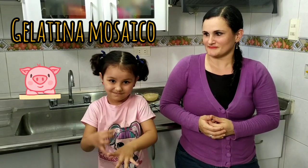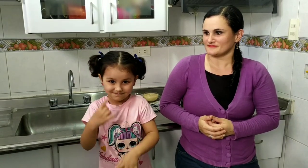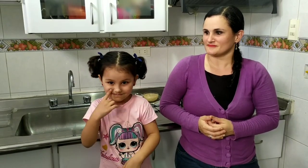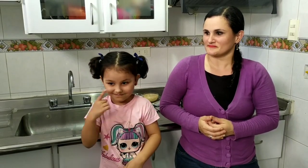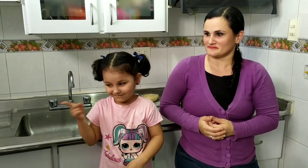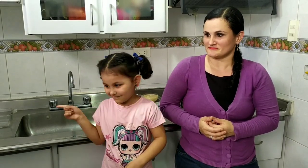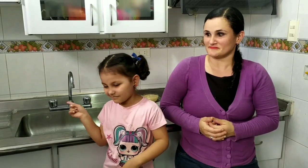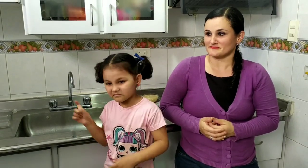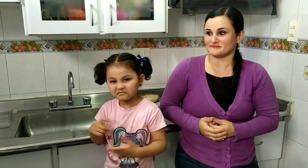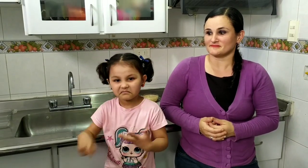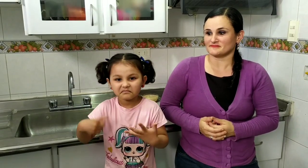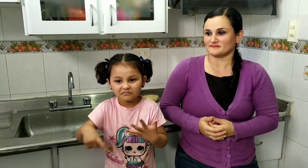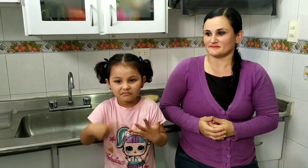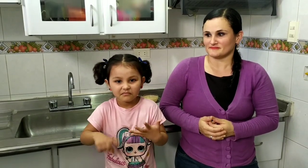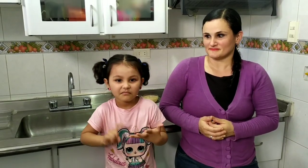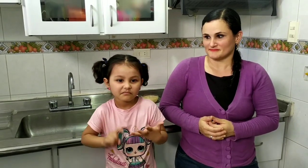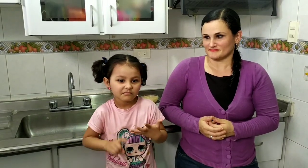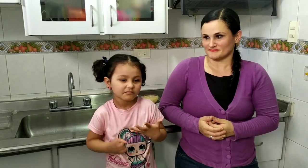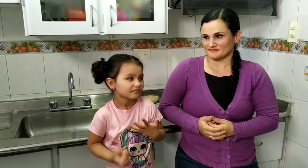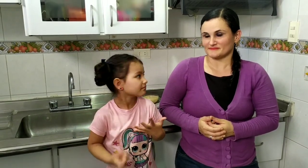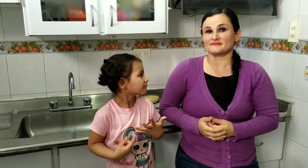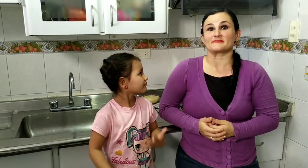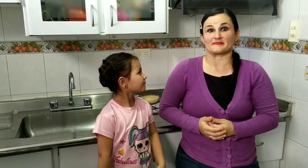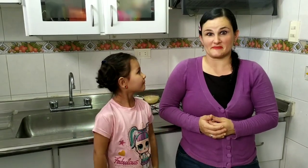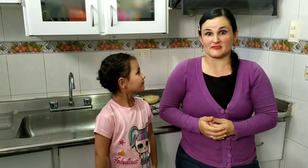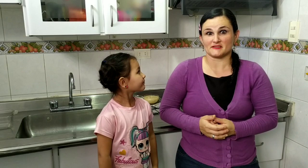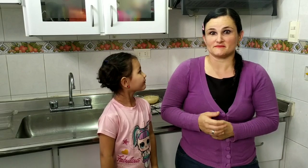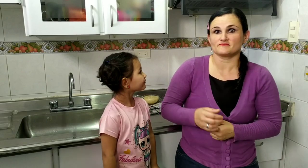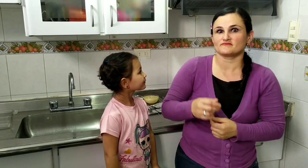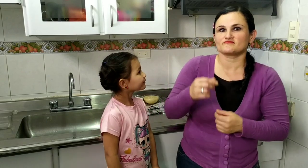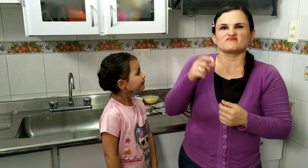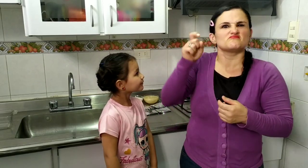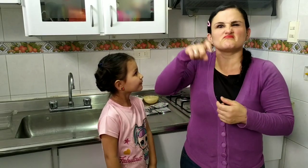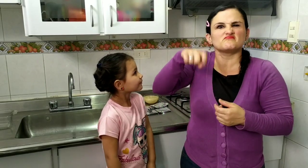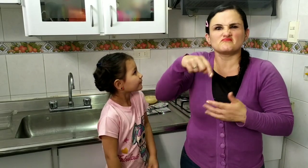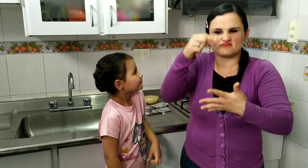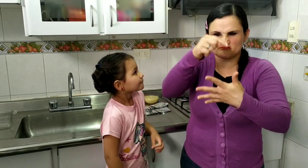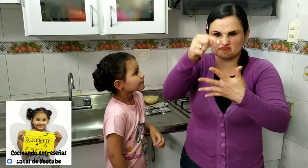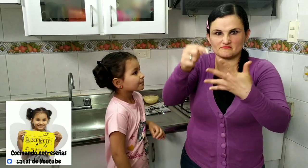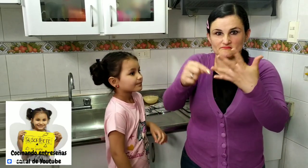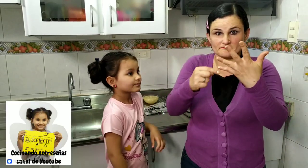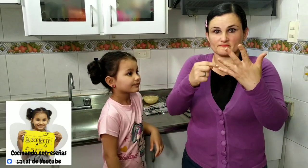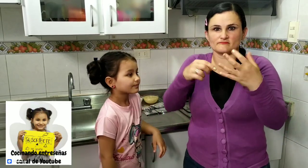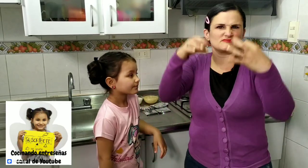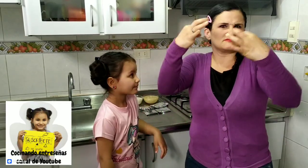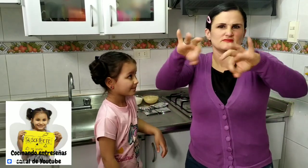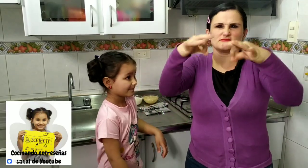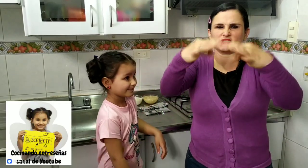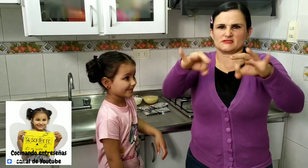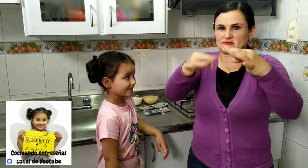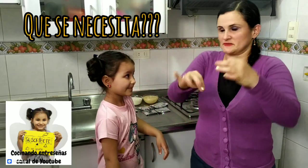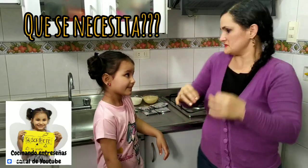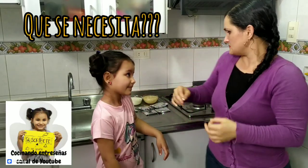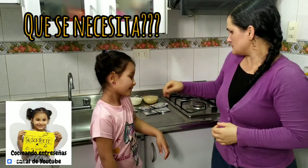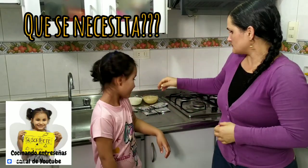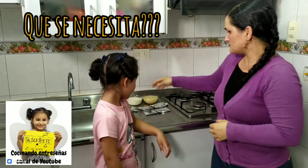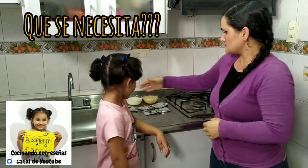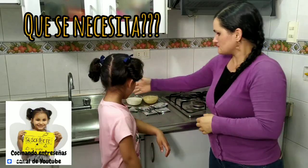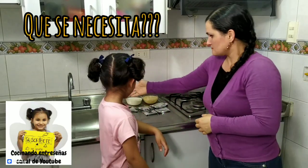Miren los ingredientes. ¿Qué necesitamos? Son cosas muy sencillas.